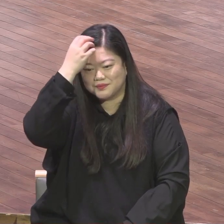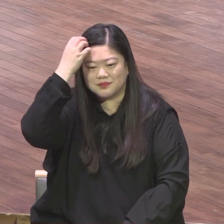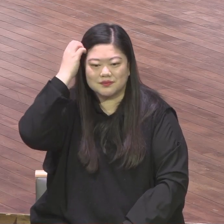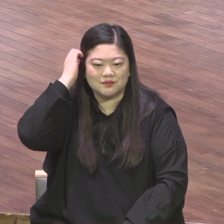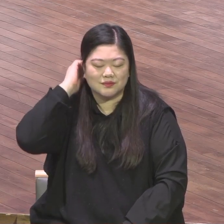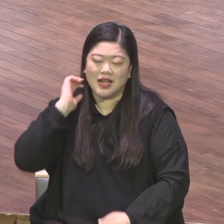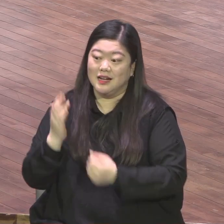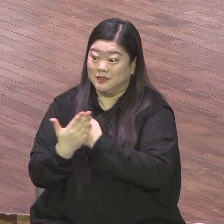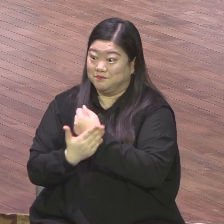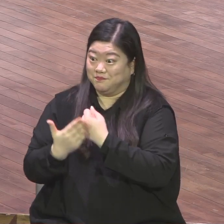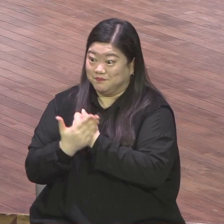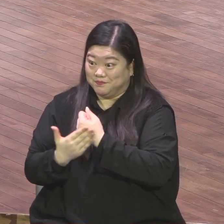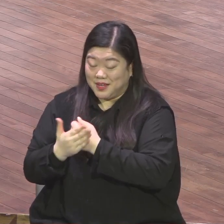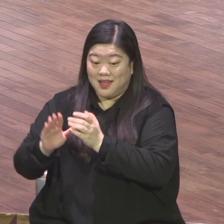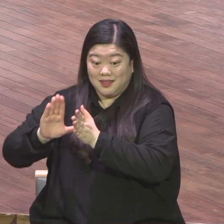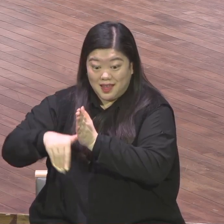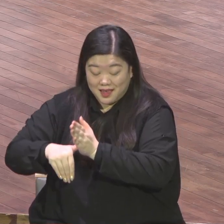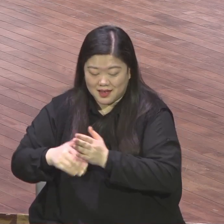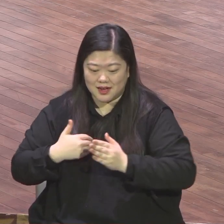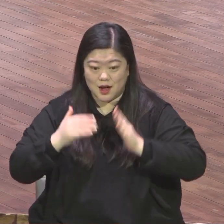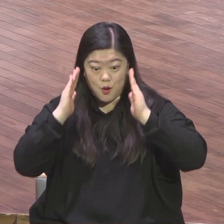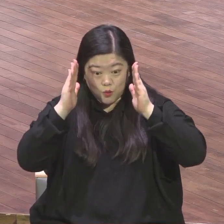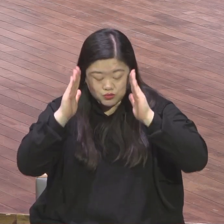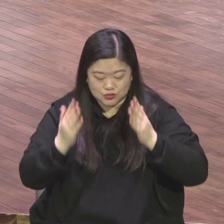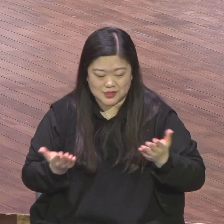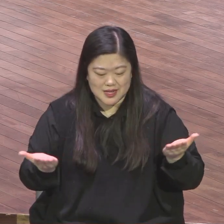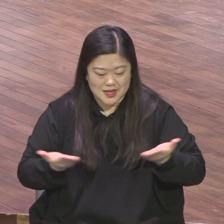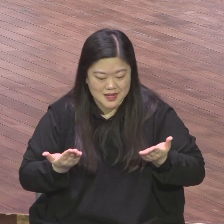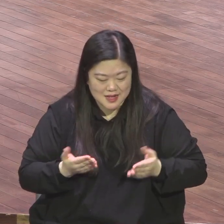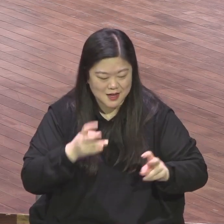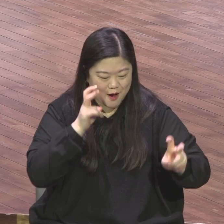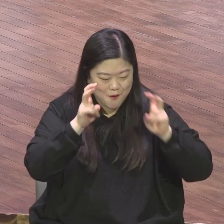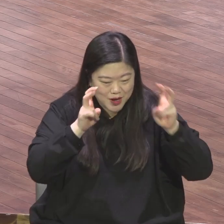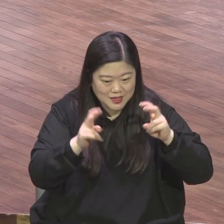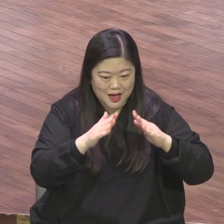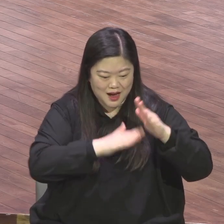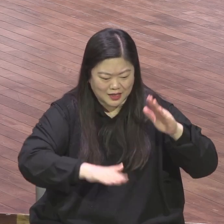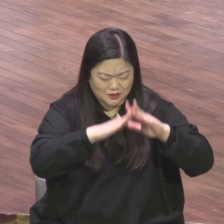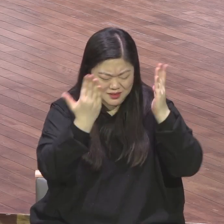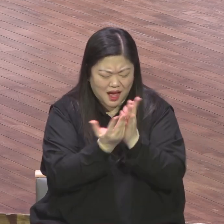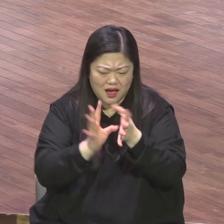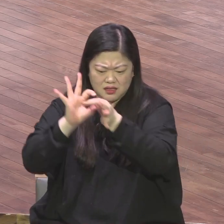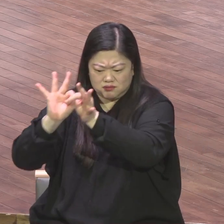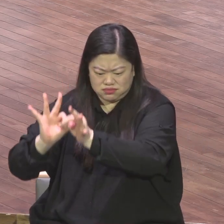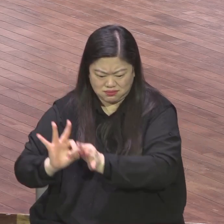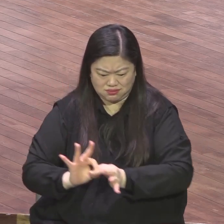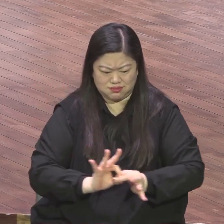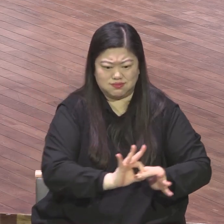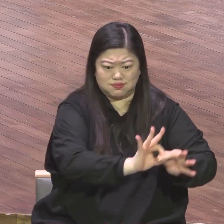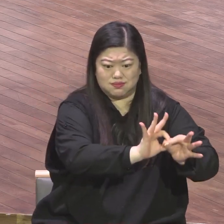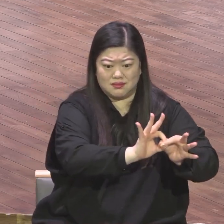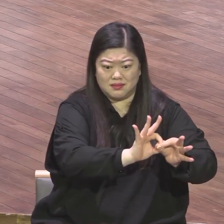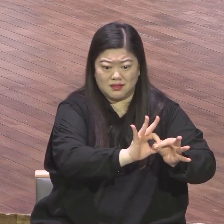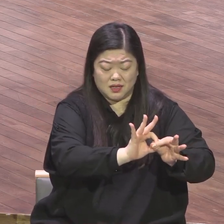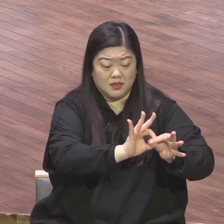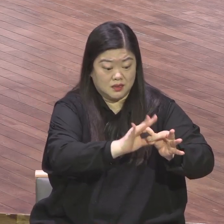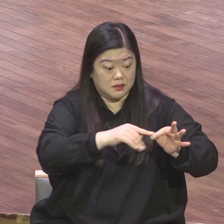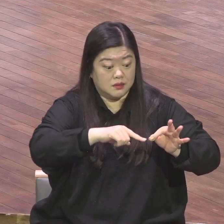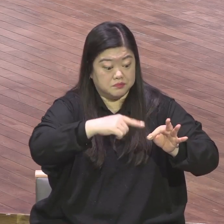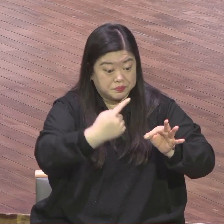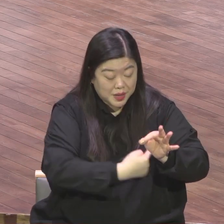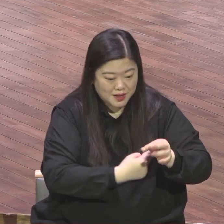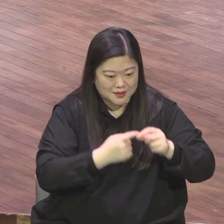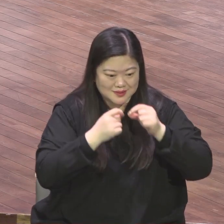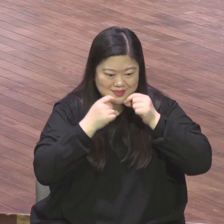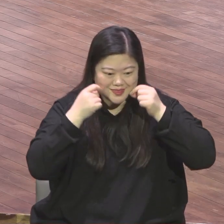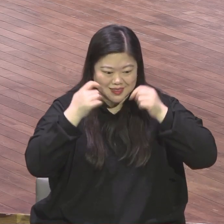산업으로, 내 직장으로, 내 학업으로, 지역으로 이어져 일상생활 속에서 이것이 계속 24, 25 영혼이 되는 거예요.